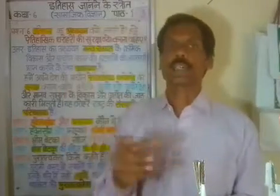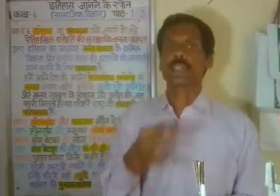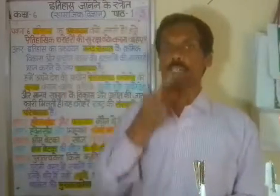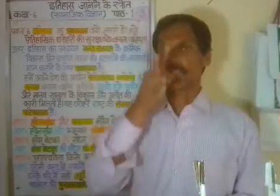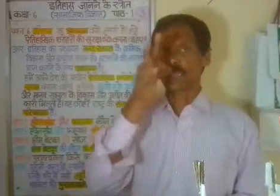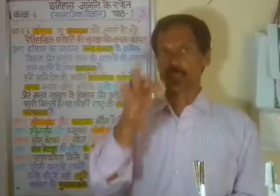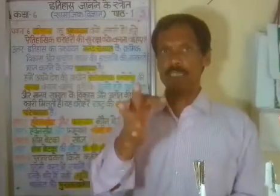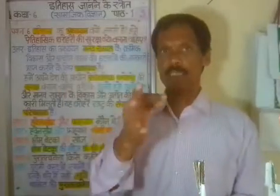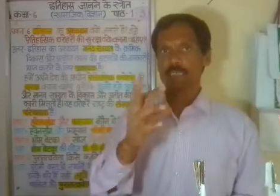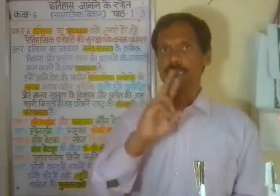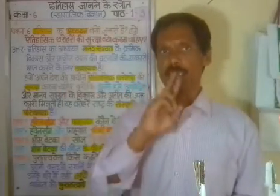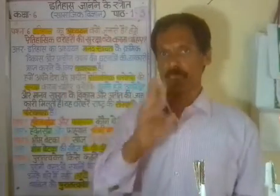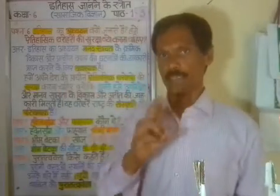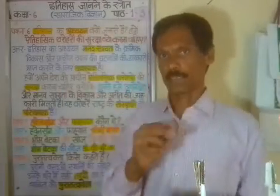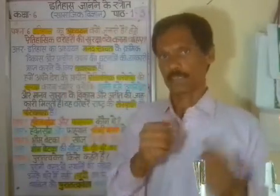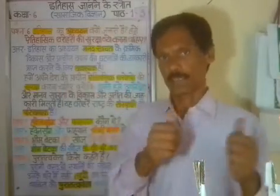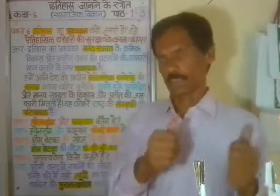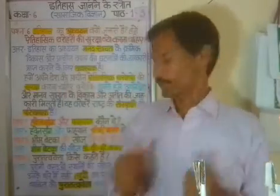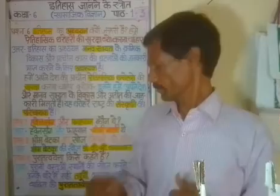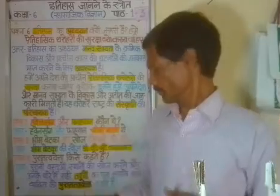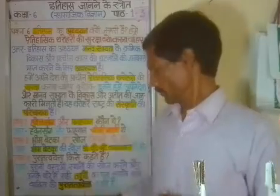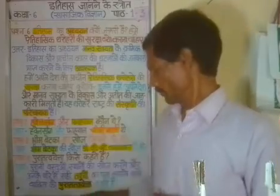वेत्ता कहते हैं।